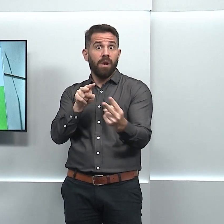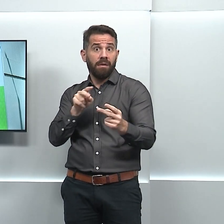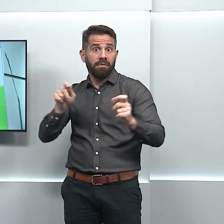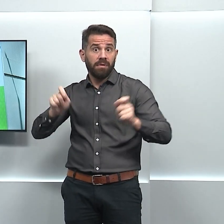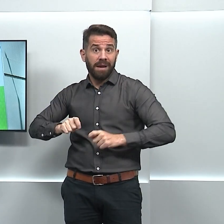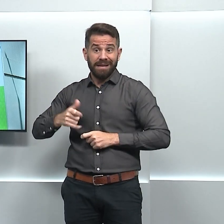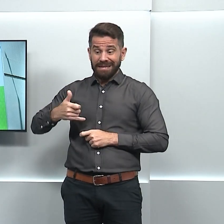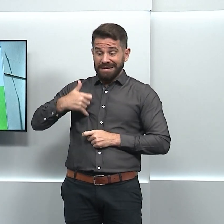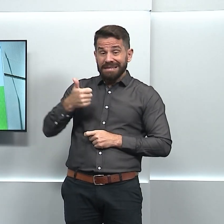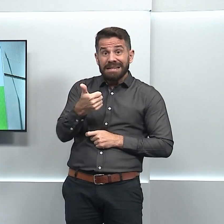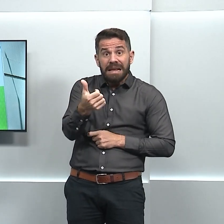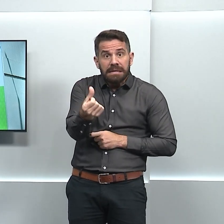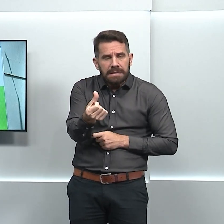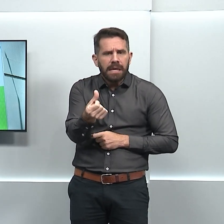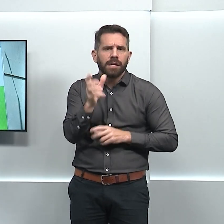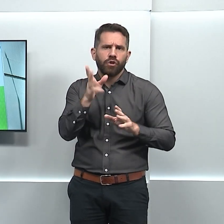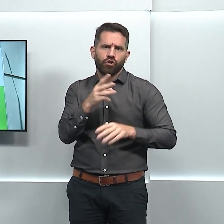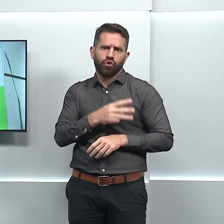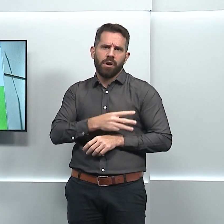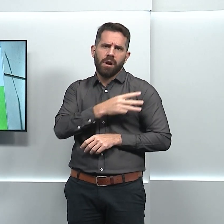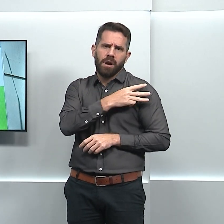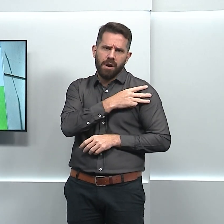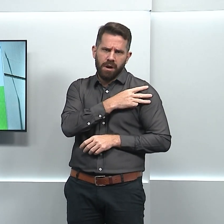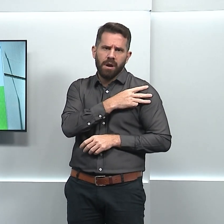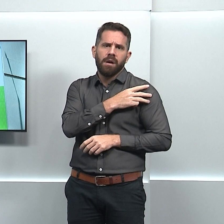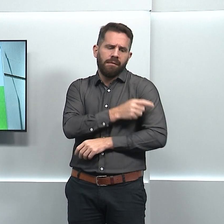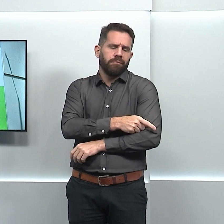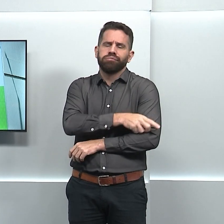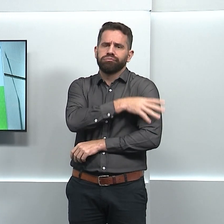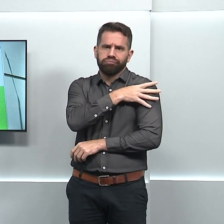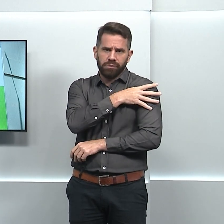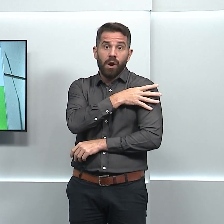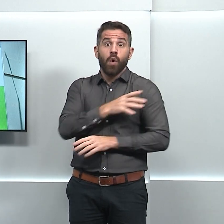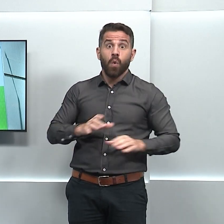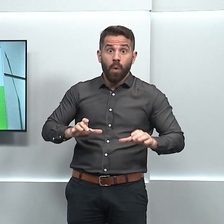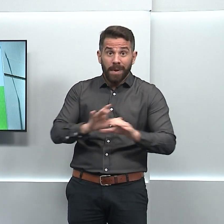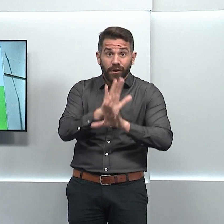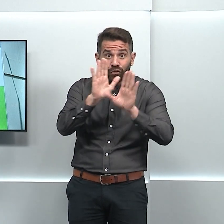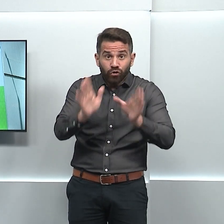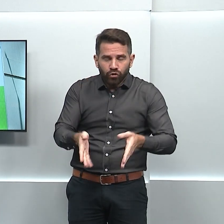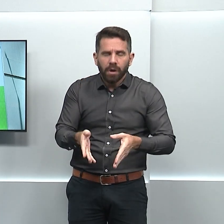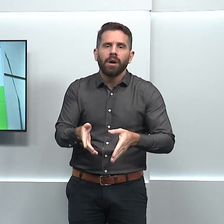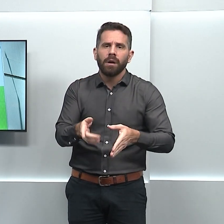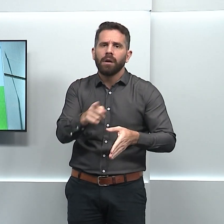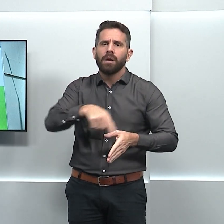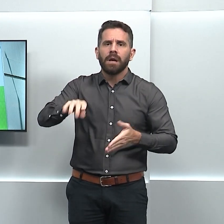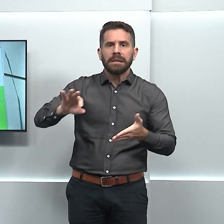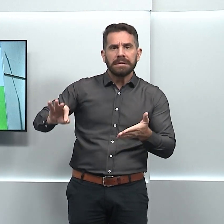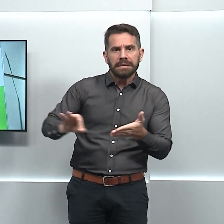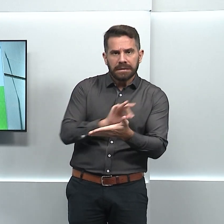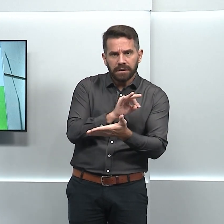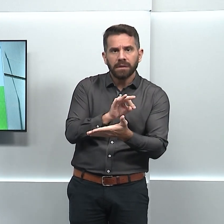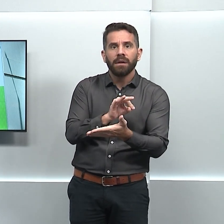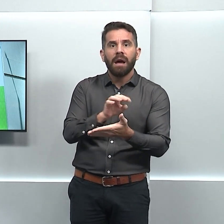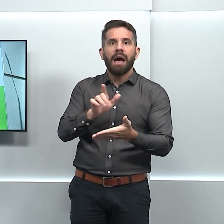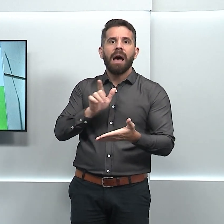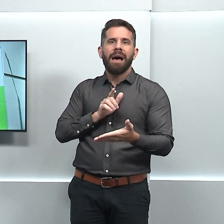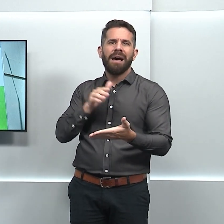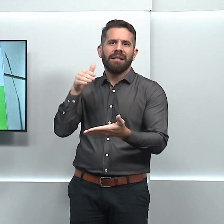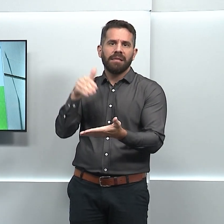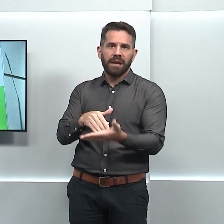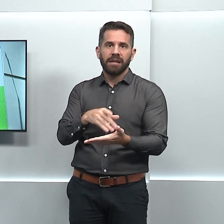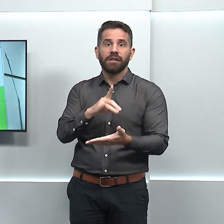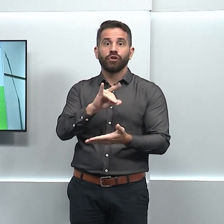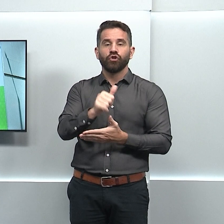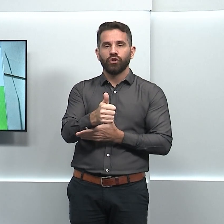fundamental completo. As inscrições para os cursos online vão até o dia 26 de abril. E para os cursos presenciais até o